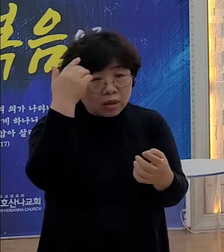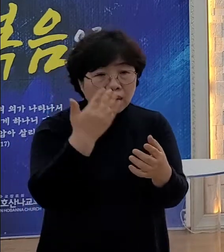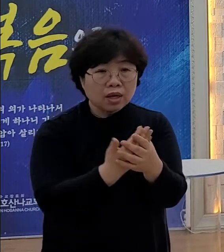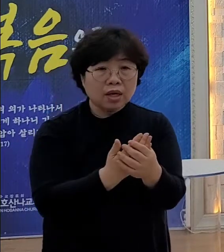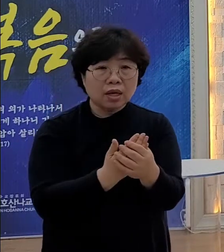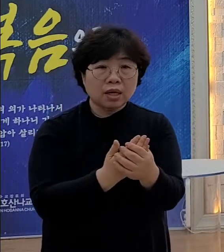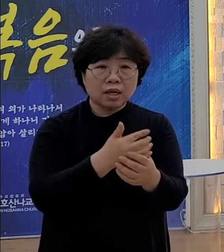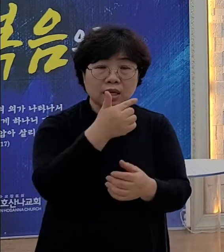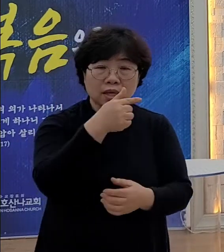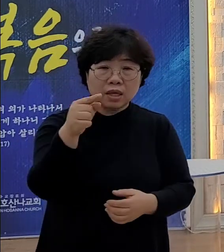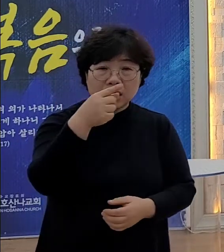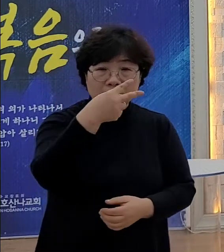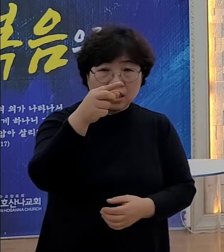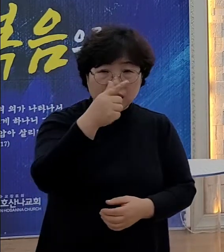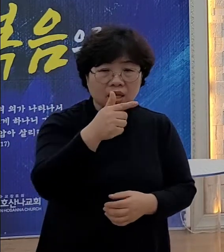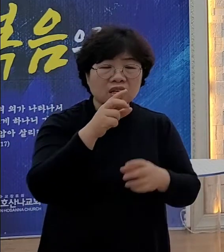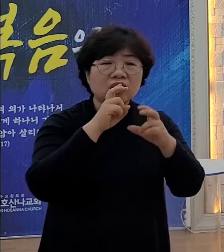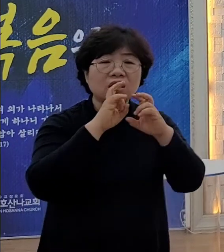나단 선지자.